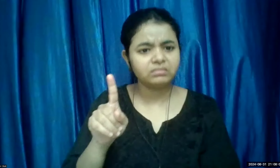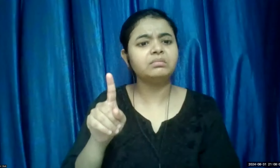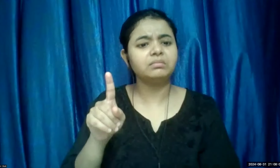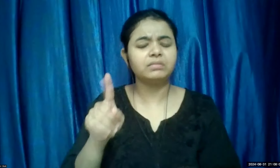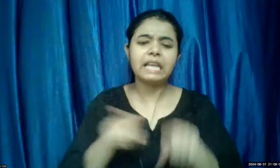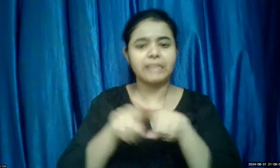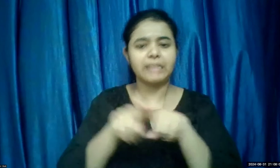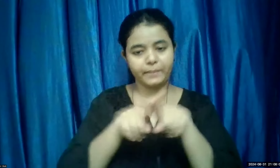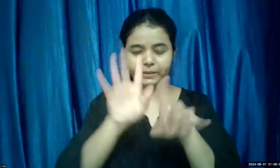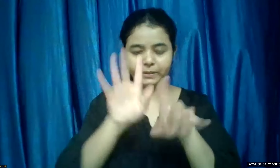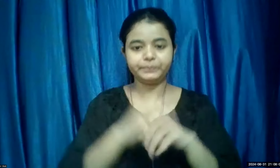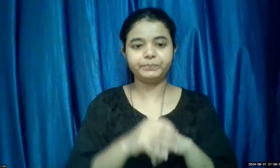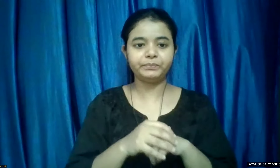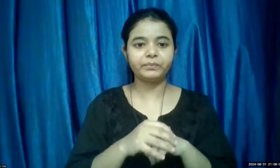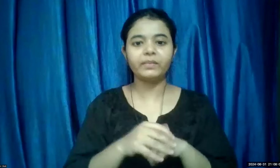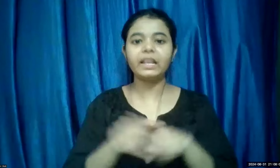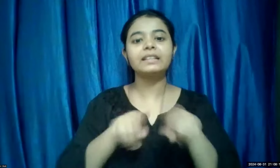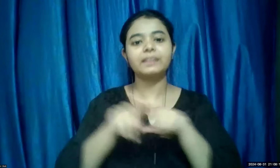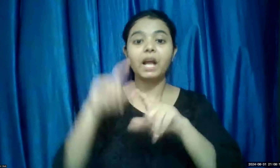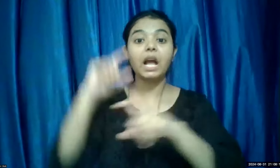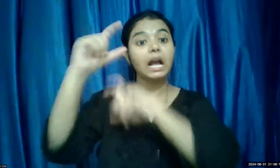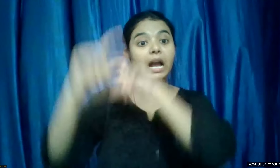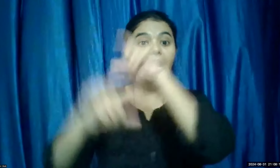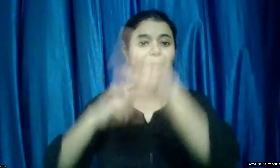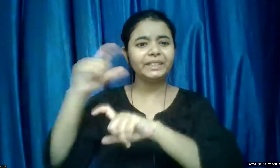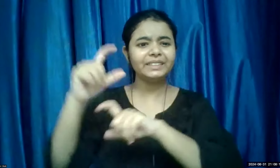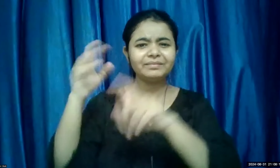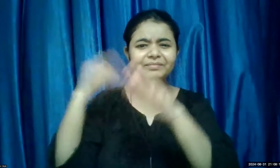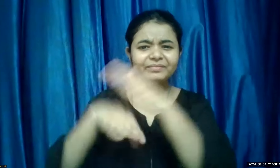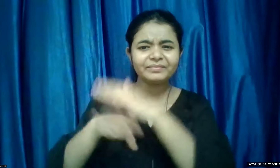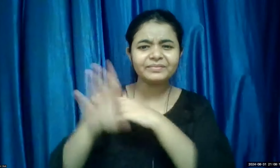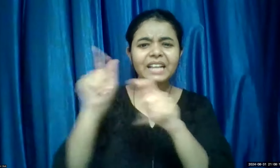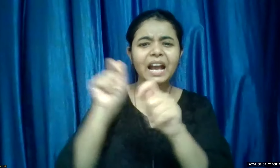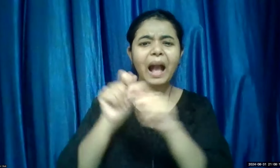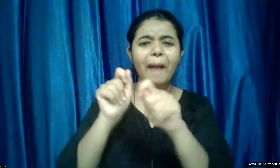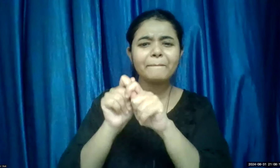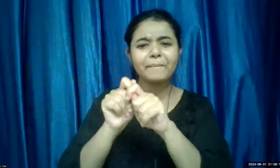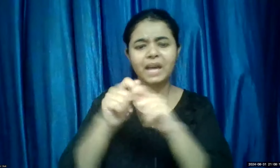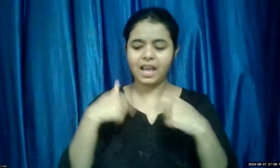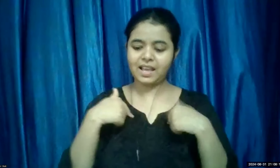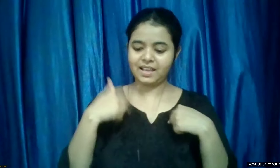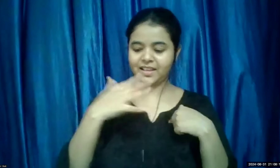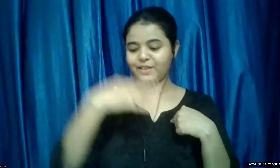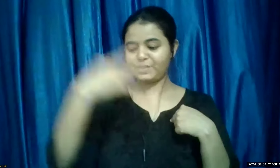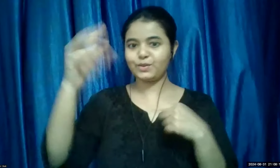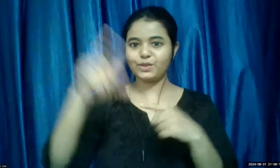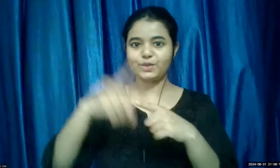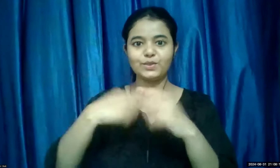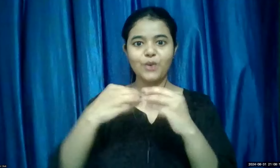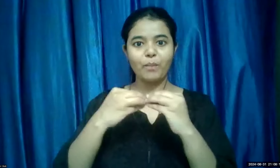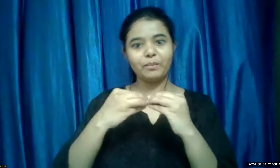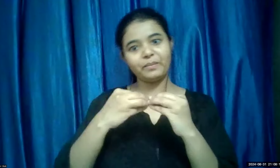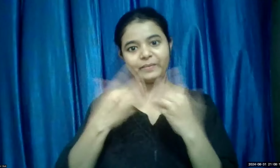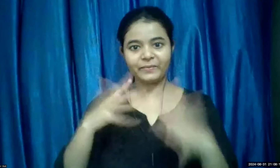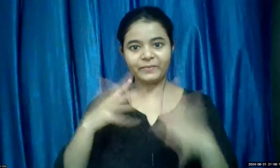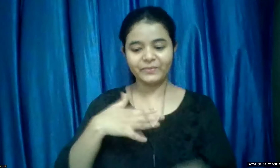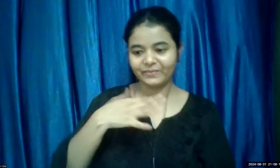जैसे हम देखते हैं कि हम किसी कंपनी में जाएं और वहां पे हमको कोई नौकरी दी जाए कि,